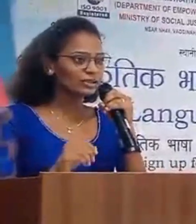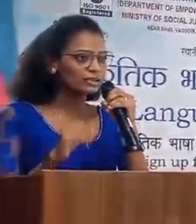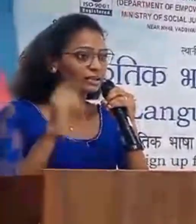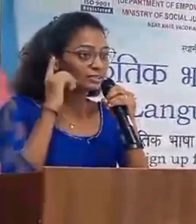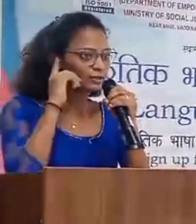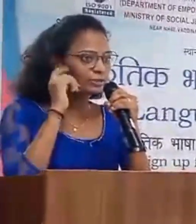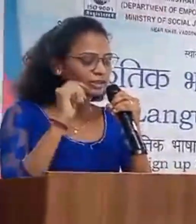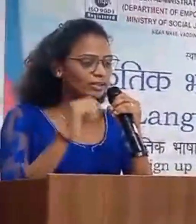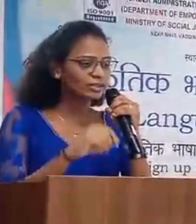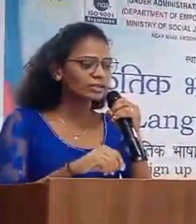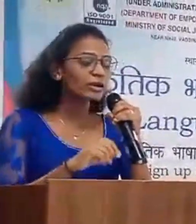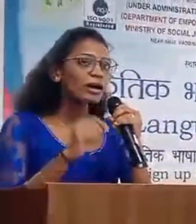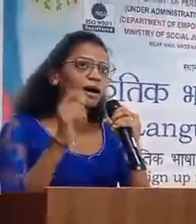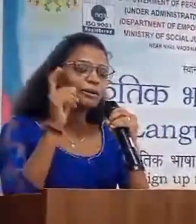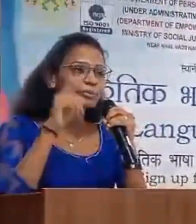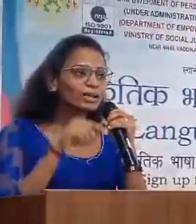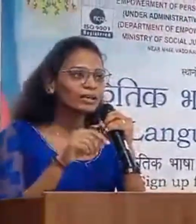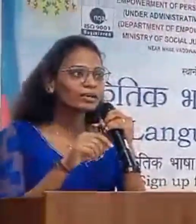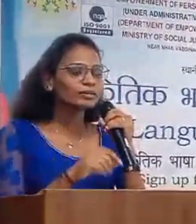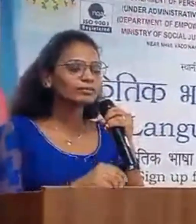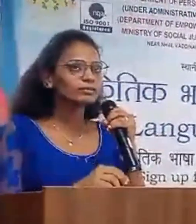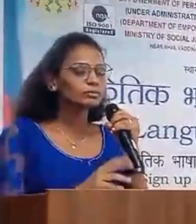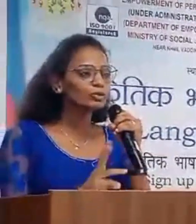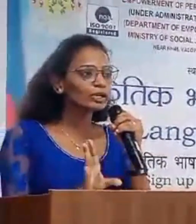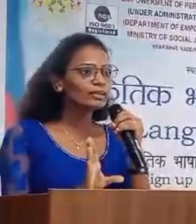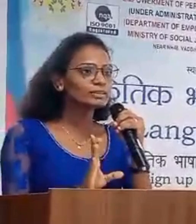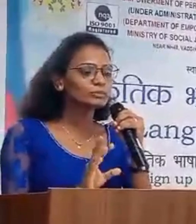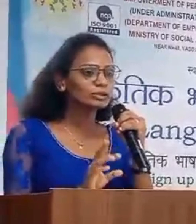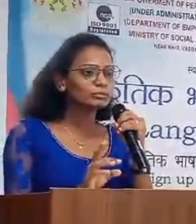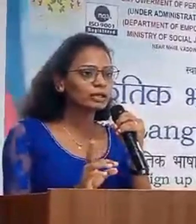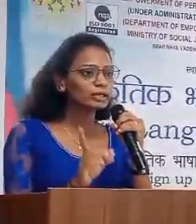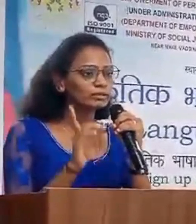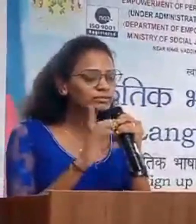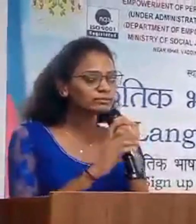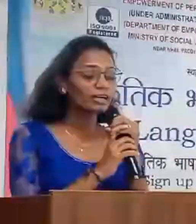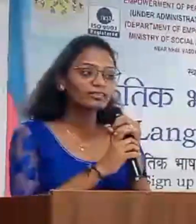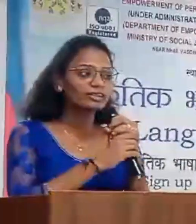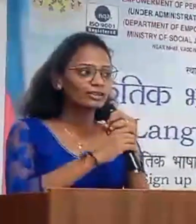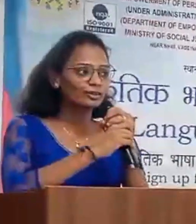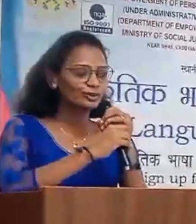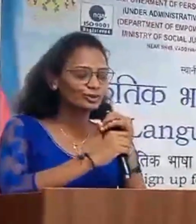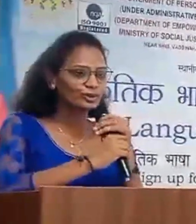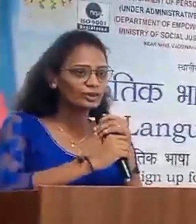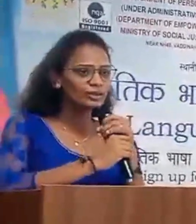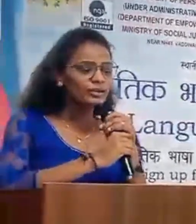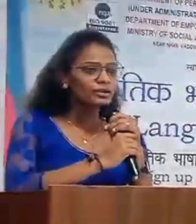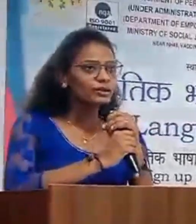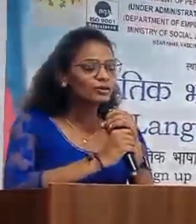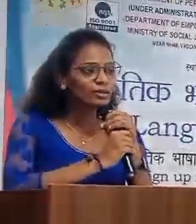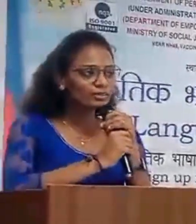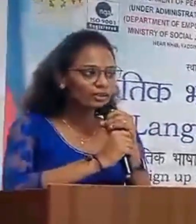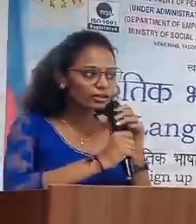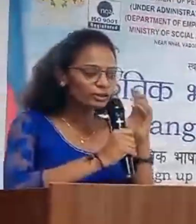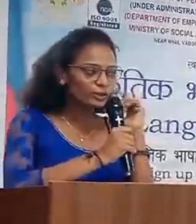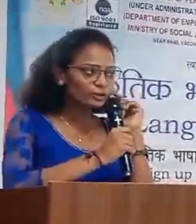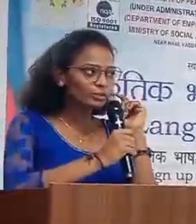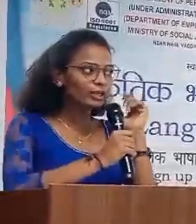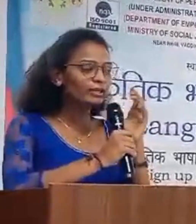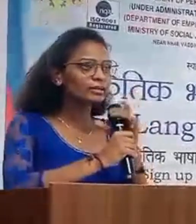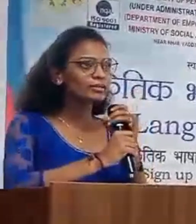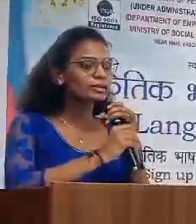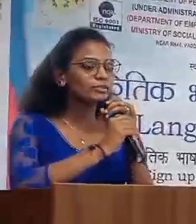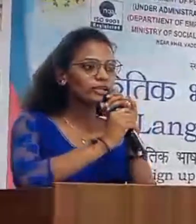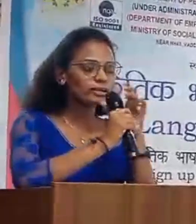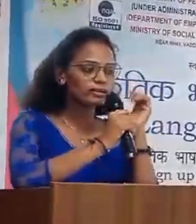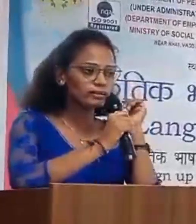ಬರ್ತಾ ಇದೆ, ಯಾಕೆ ಸೌಂಡ್ ಬರ್ತಾ ಇದೆ. ಆಮೇಲೆ 3ನೇ ಕ್ಲಾಸ್ ಬಂದಮೇಲೆ ಧಾರವಾಡ ಕರ್ಕೊಂಡೋದ್ರು. ಡಾಕ್ಟರ್ ಹತ್ರ ಕರ್ಕೊಂಡು